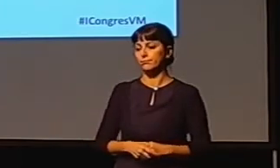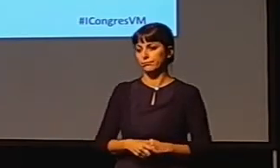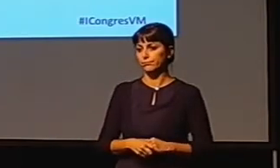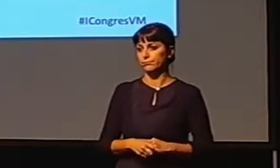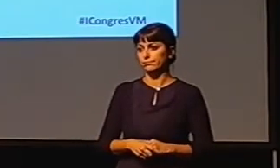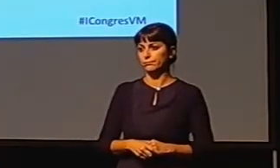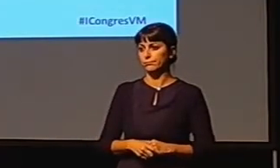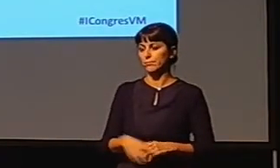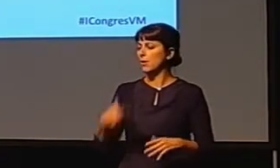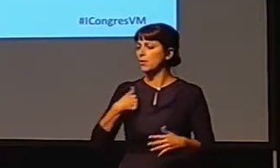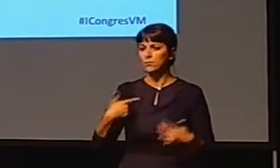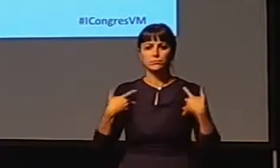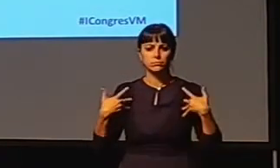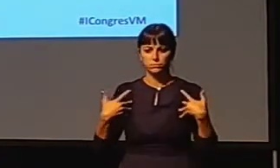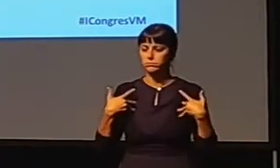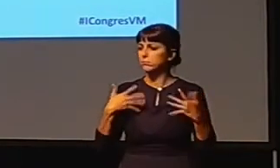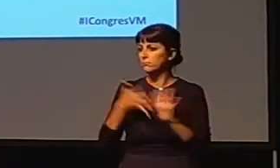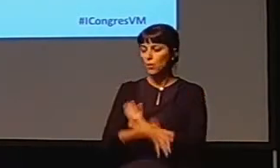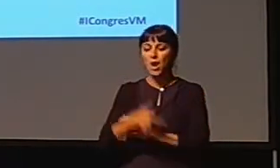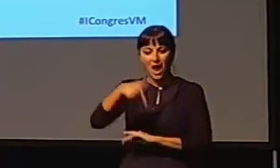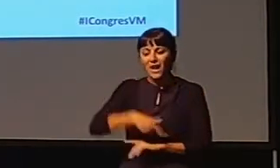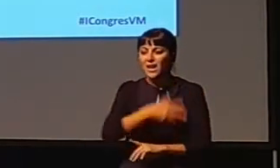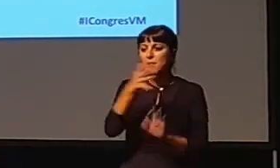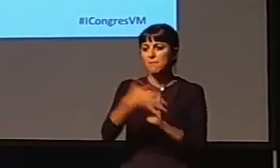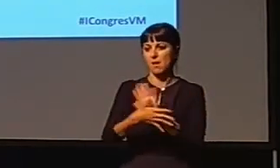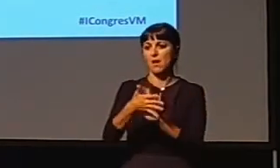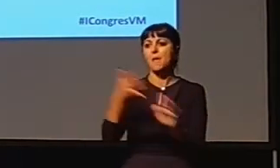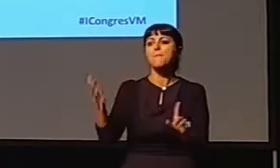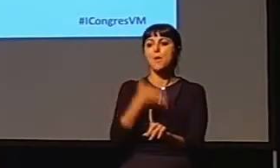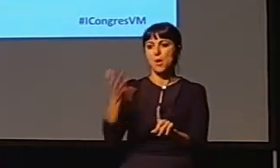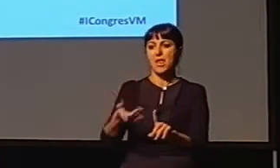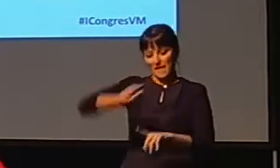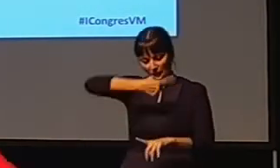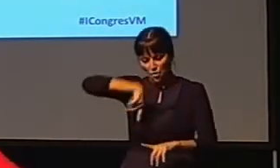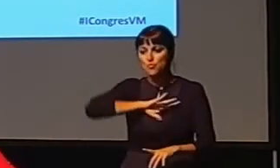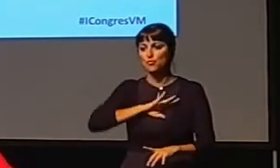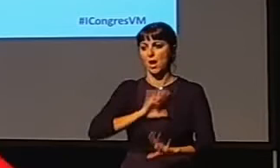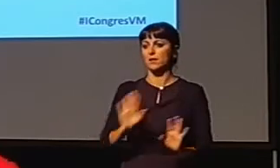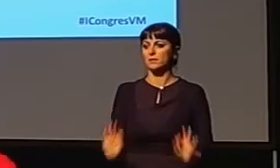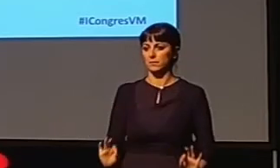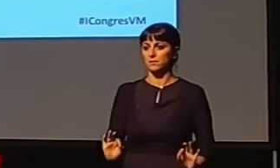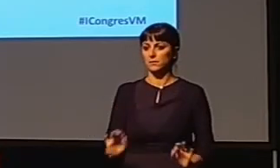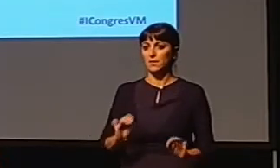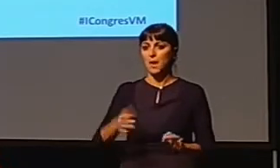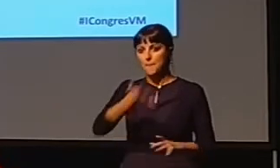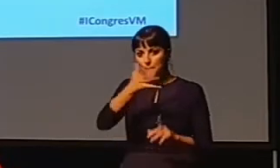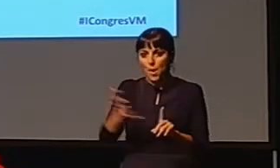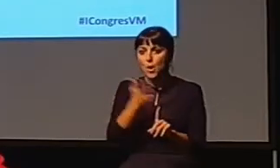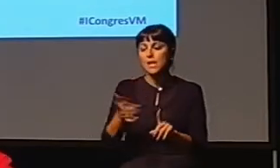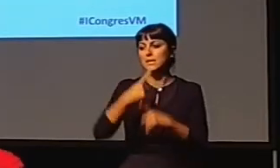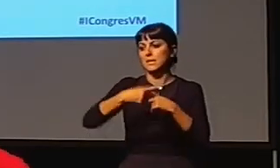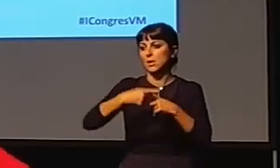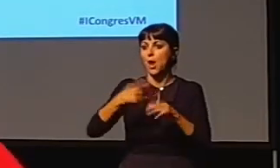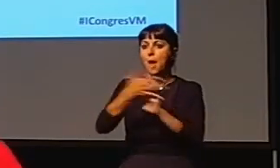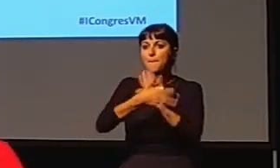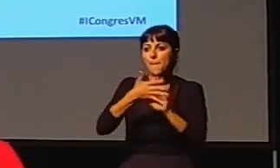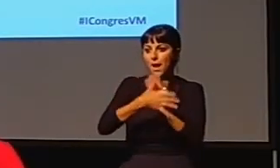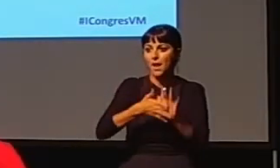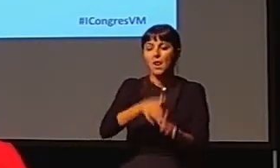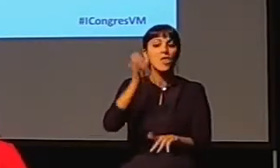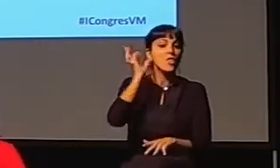Estic fotuda perquè quan estem parlant de violència no estem parlant de les altres, estem parlant de nosaltres. I quan estem parlant de violències sexuals no estem parlant de les dones